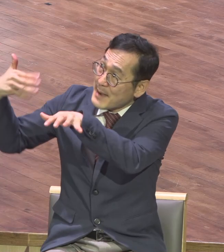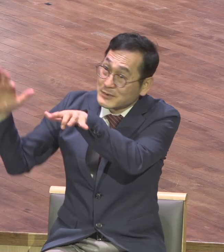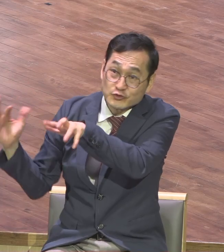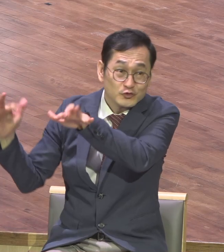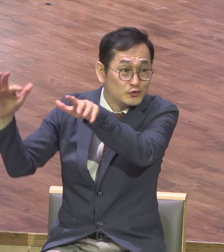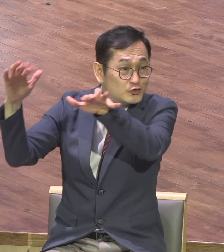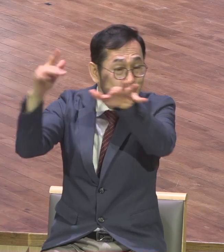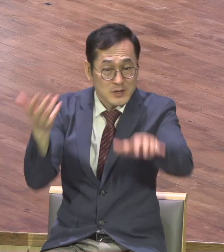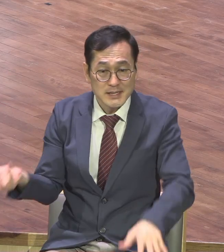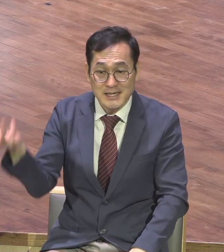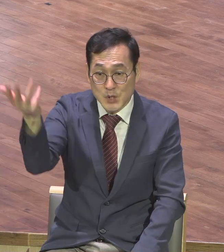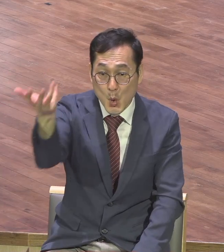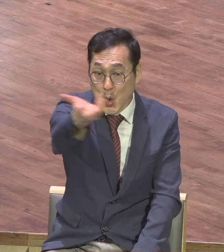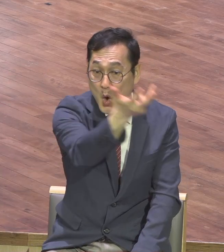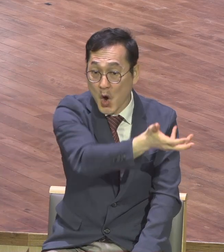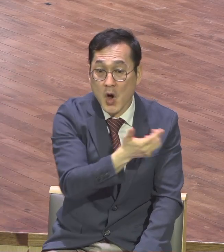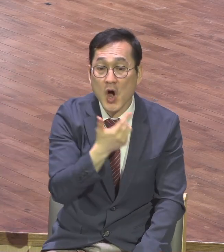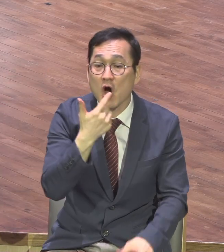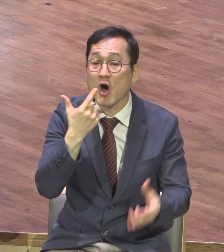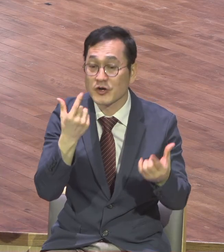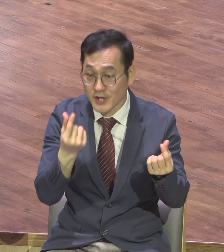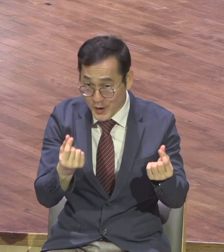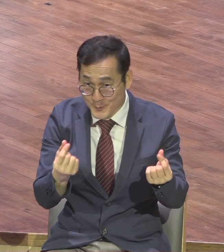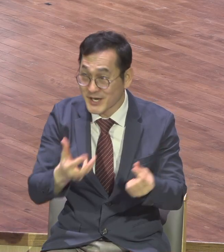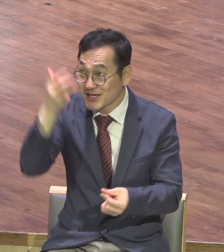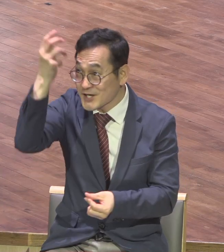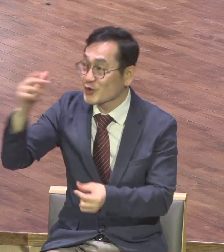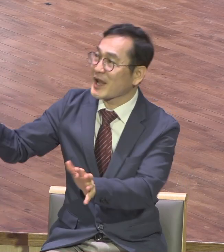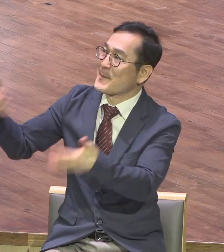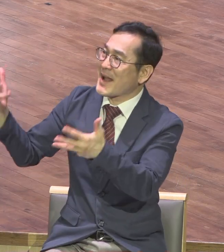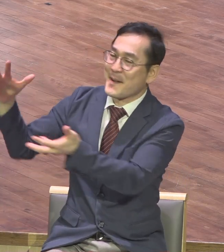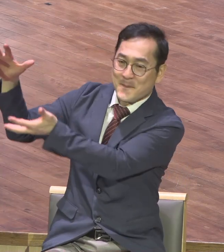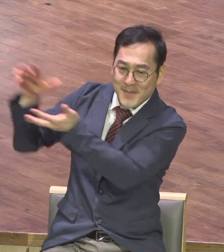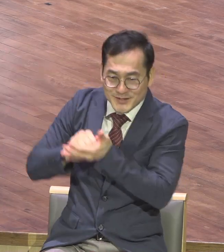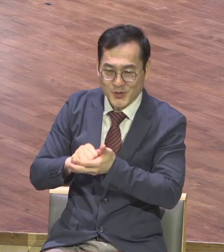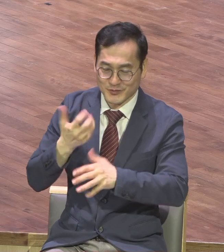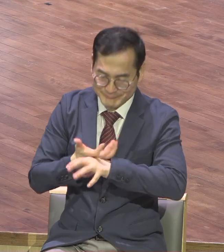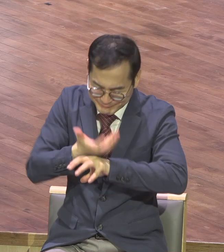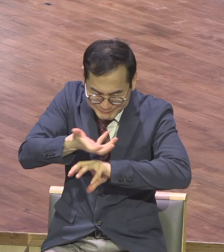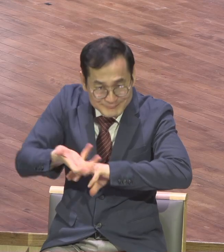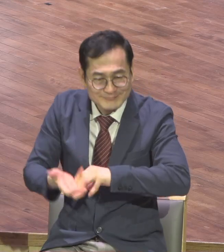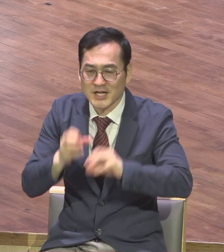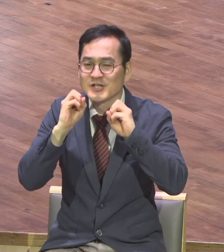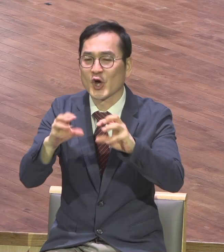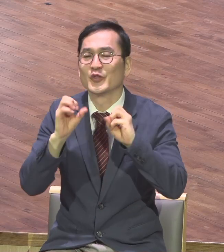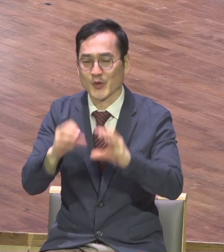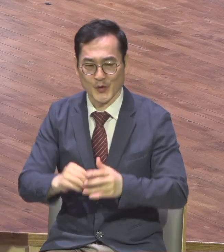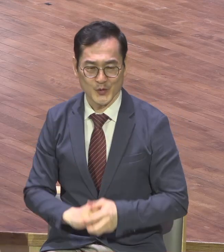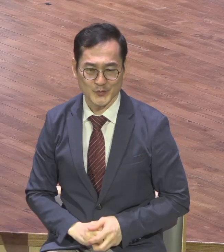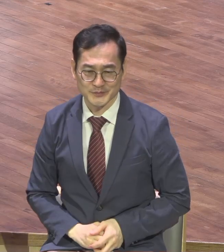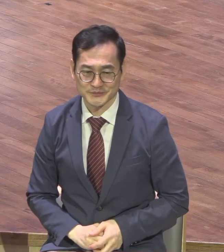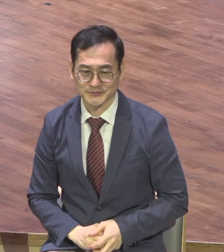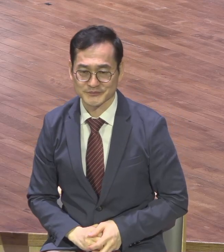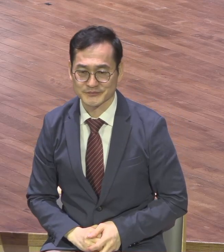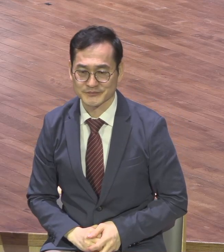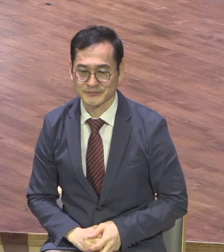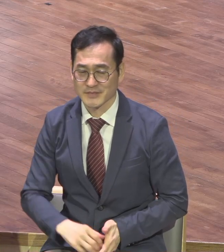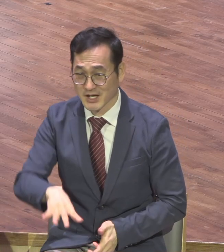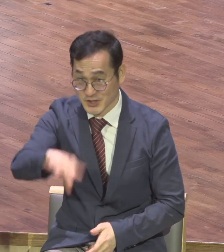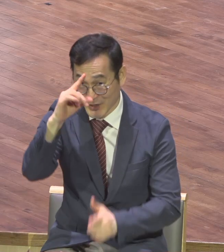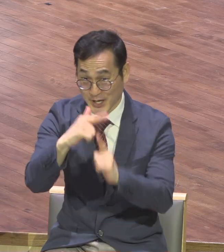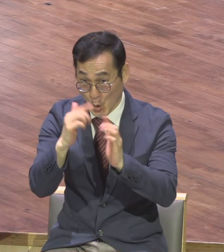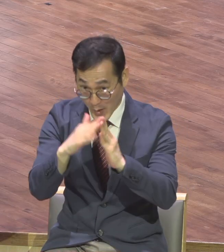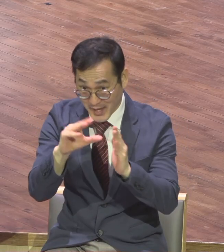타고 바람을 타고 우리는 성령의 바람을 타야 돼요. 초대교회의 놀라운 현장 변화도